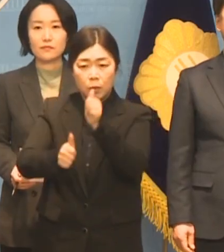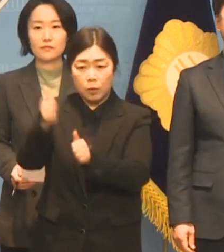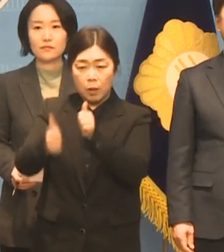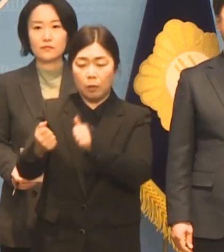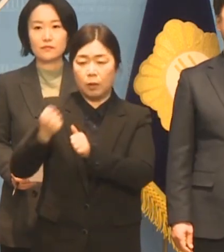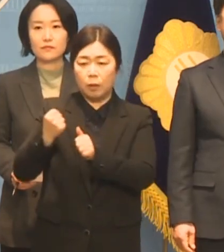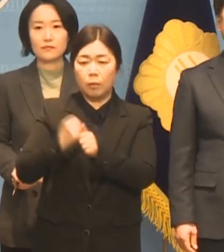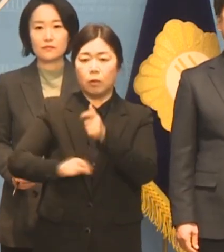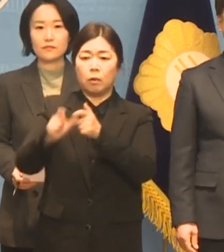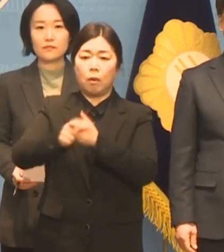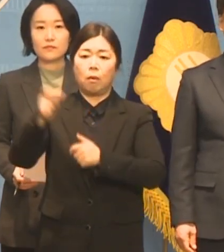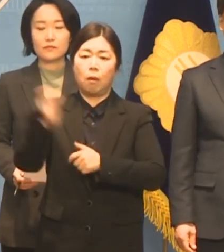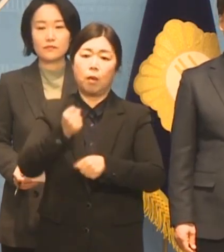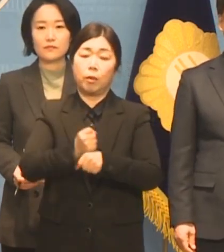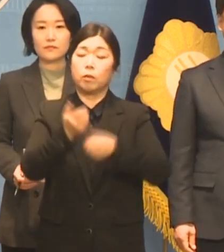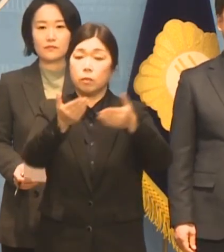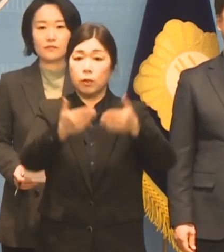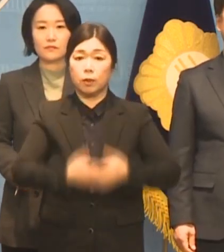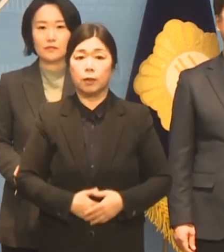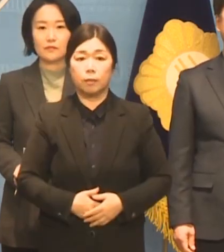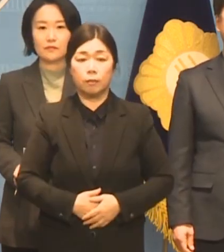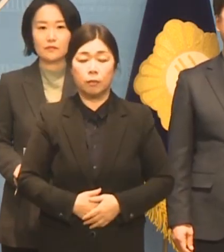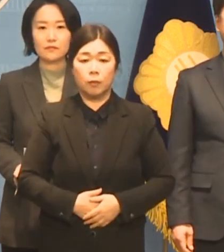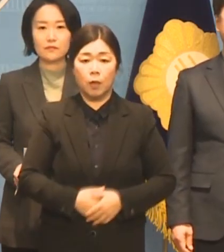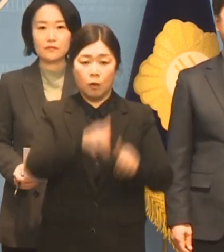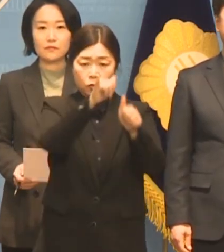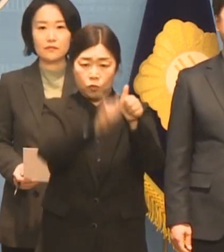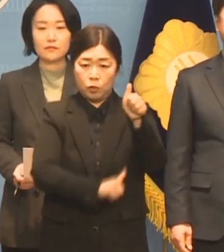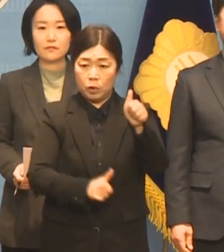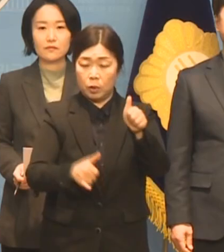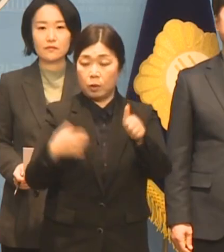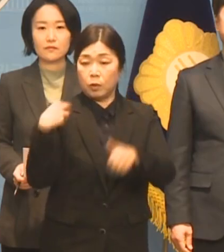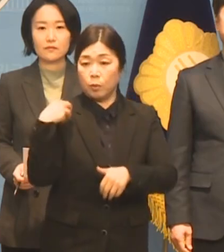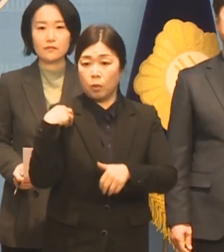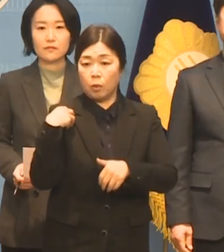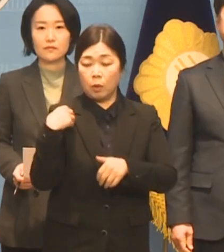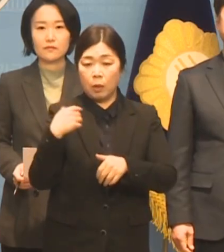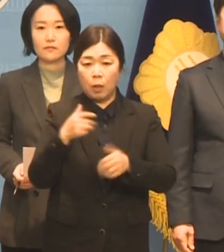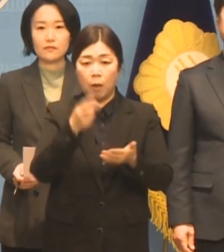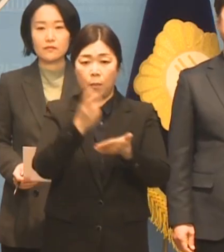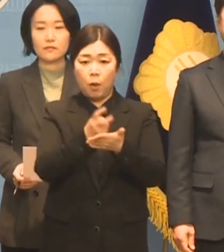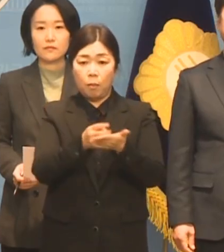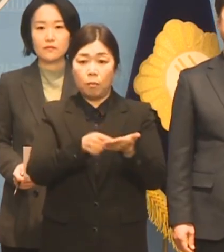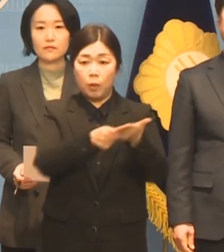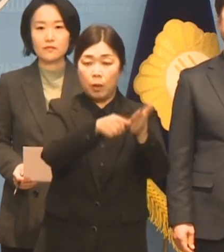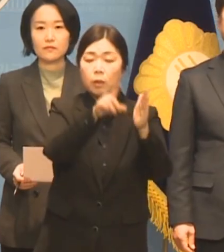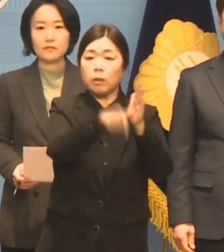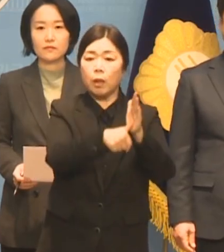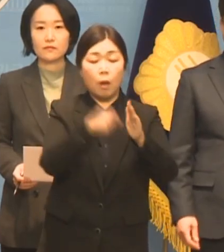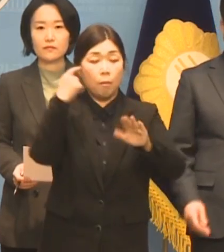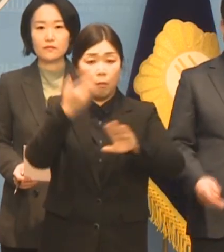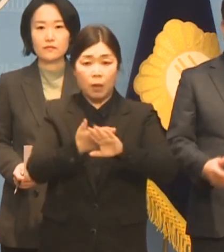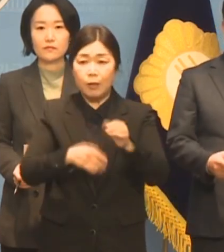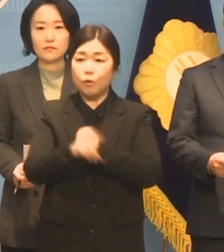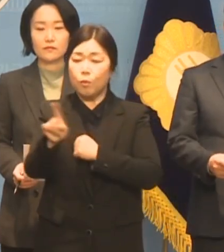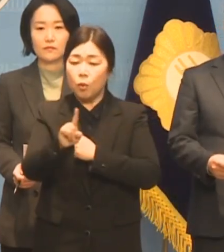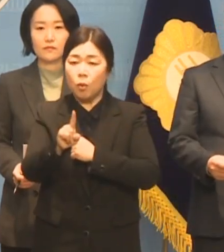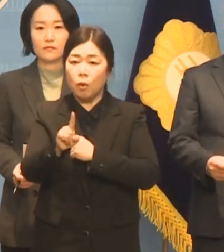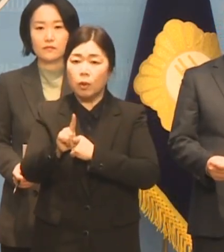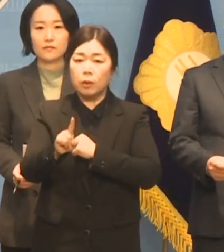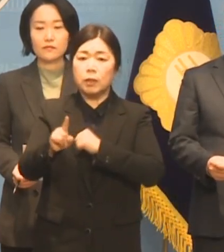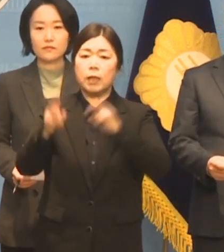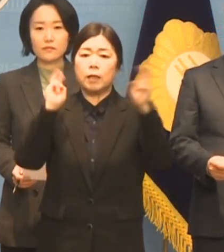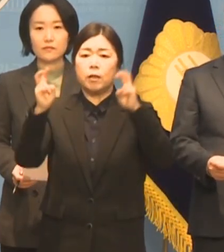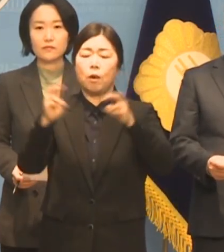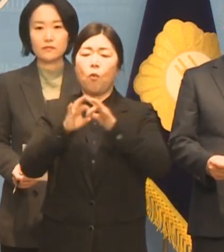증진시키는 길입니다. 충실 의무 확대에 반대하는 것은 친기업이 아니라 기업 총수와 경영자의 이익을